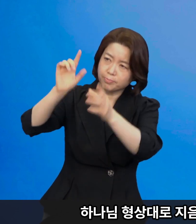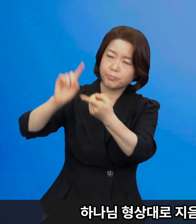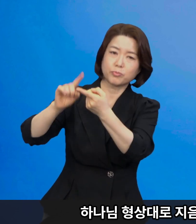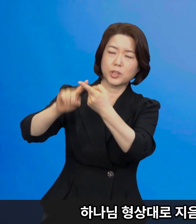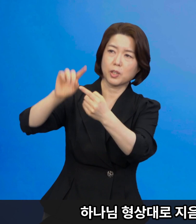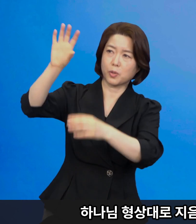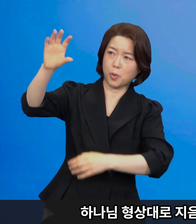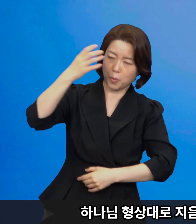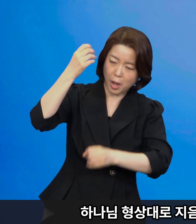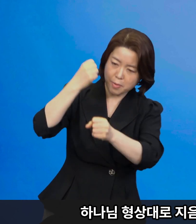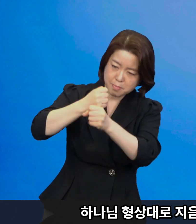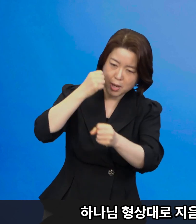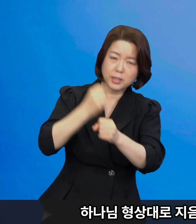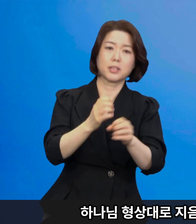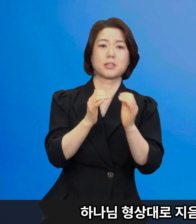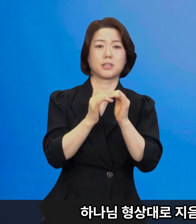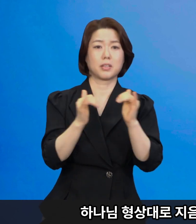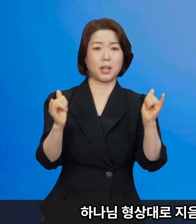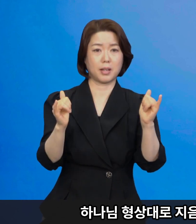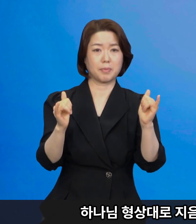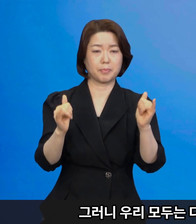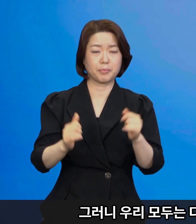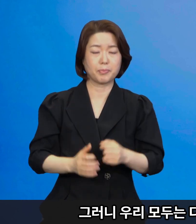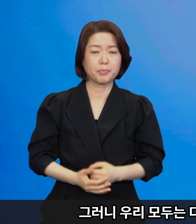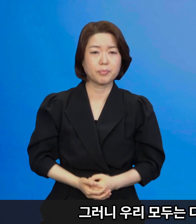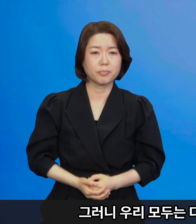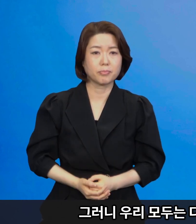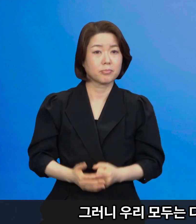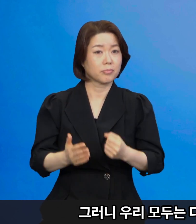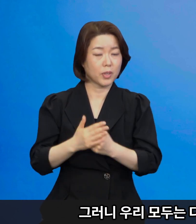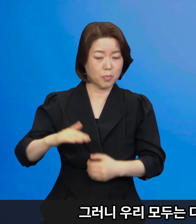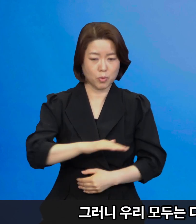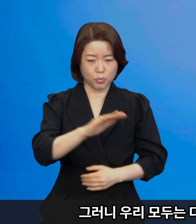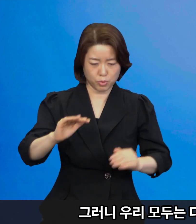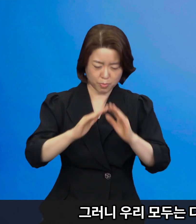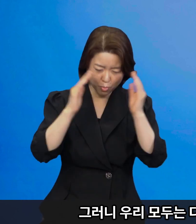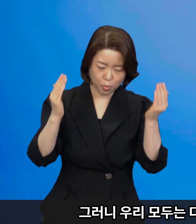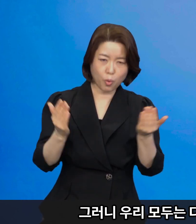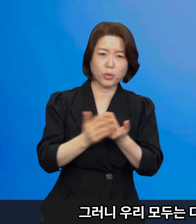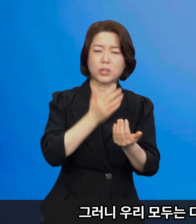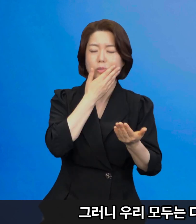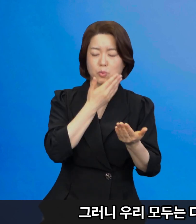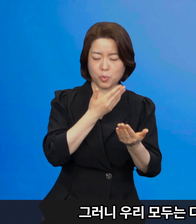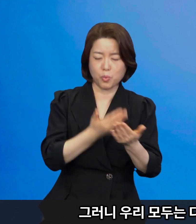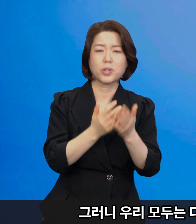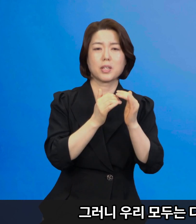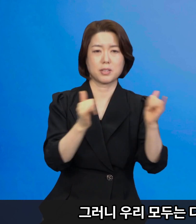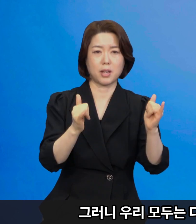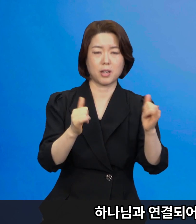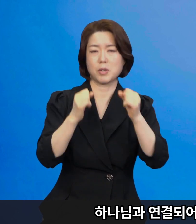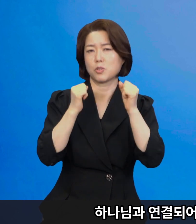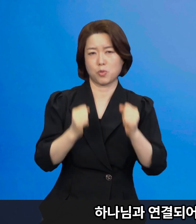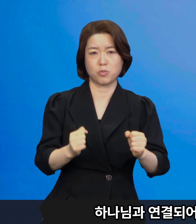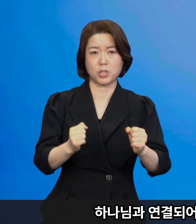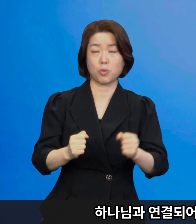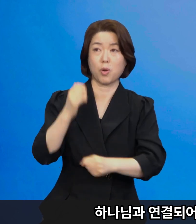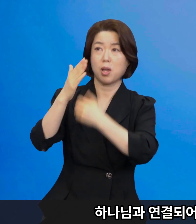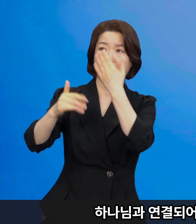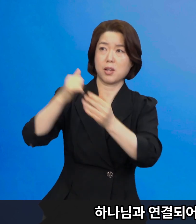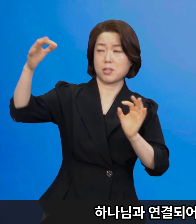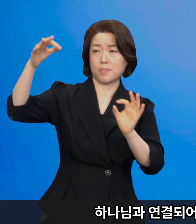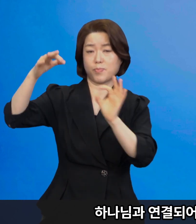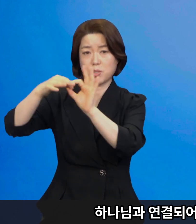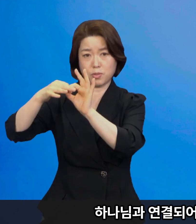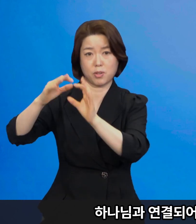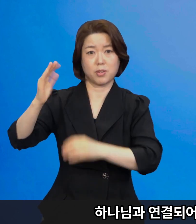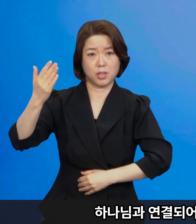지음받은 인간이라는 것입니다. 그러니 우리 모두는 다 존귀한 인간이고 존재이고 하나님과